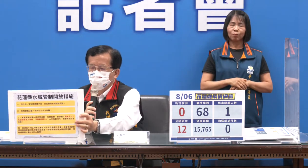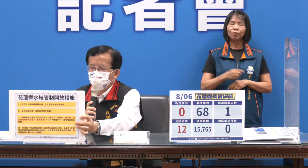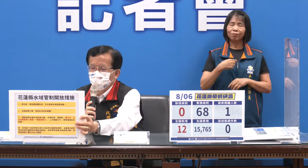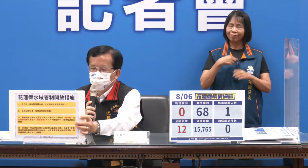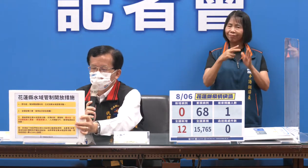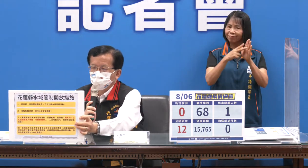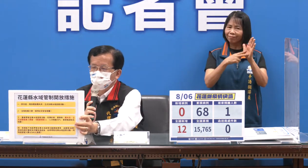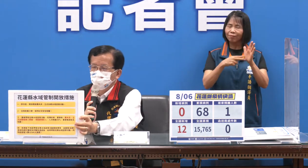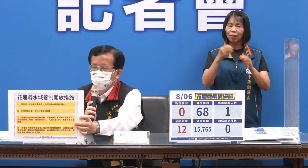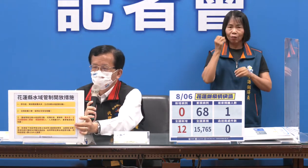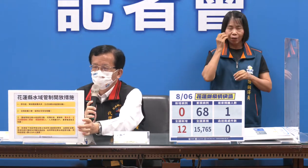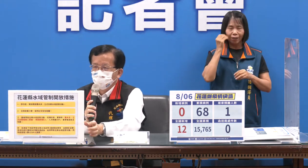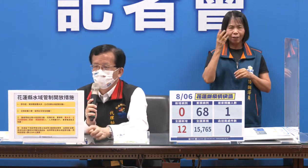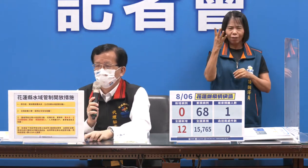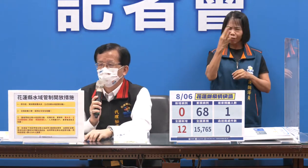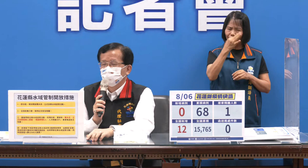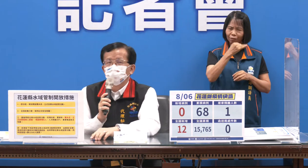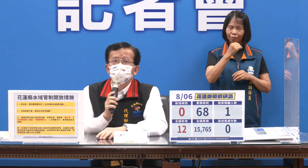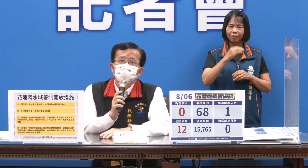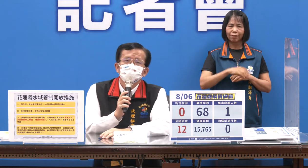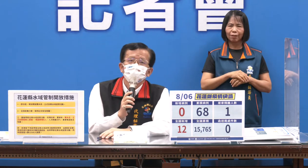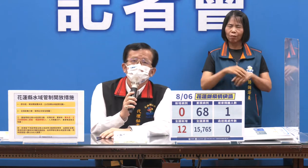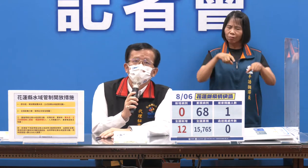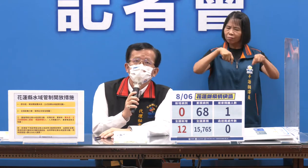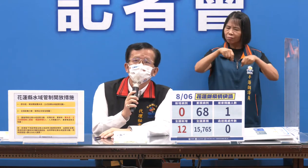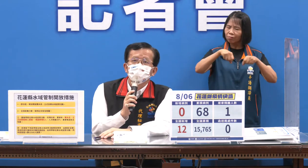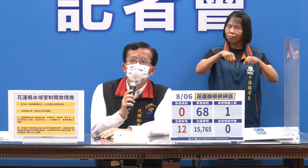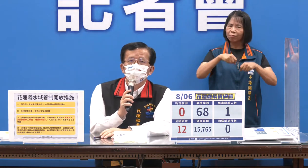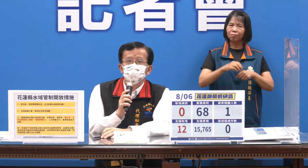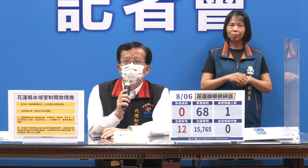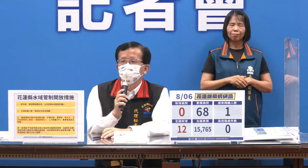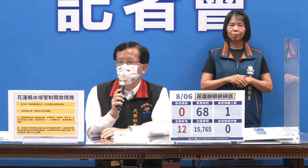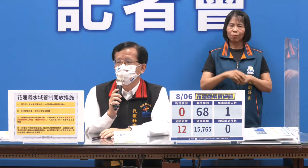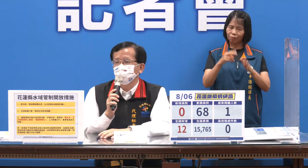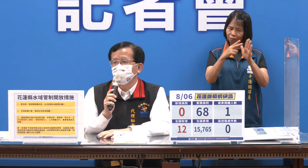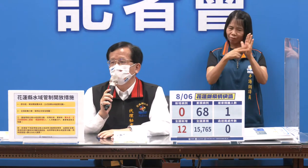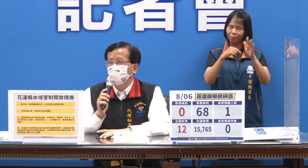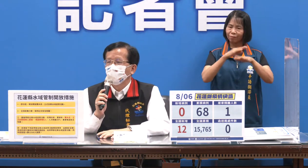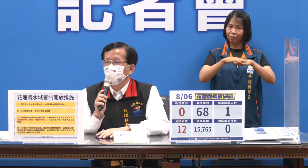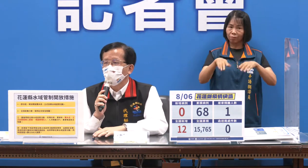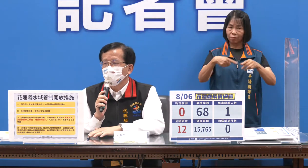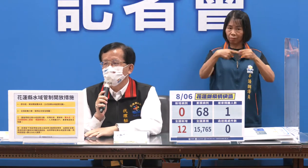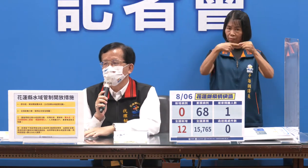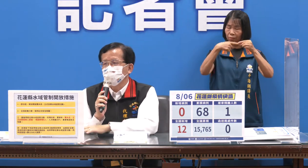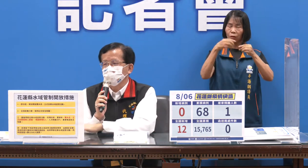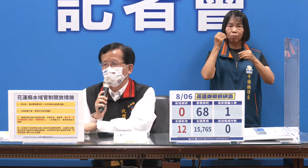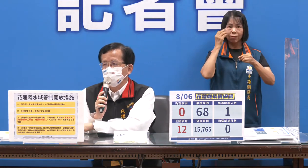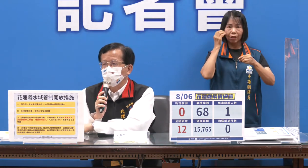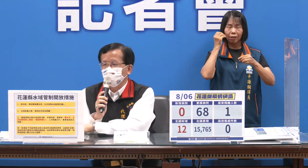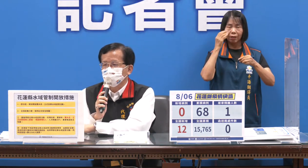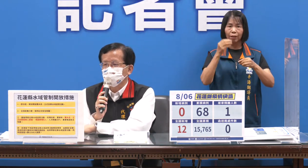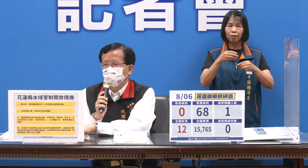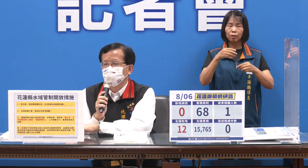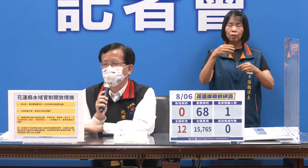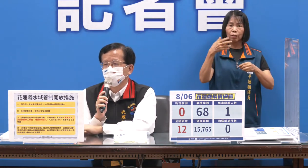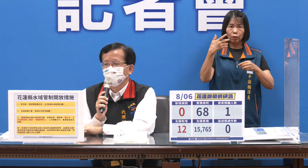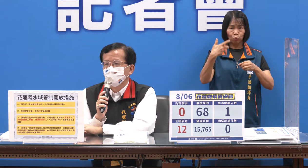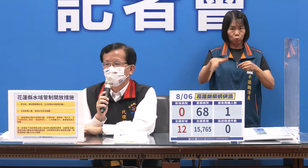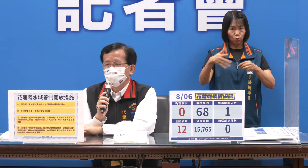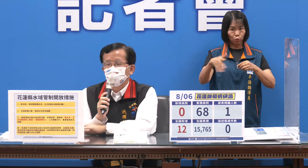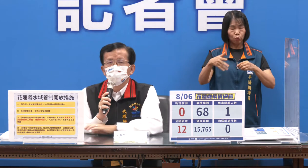说明，花莲有几个措施要跟乡亲来做说明。第一，花莲县的水域管制